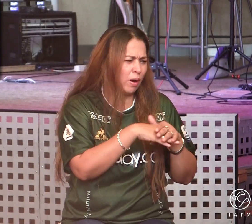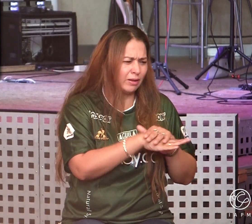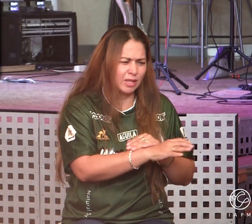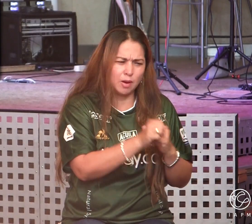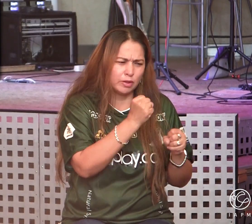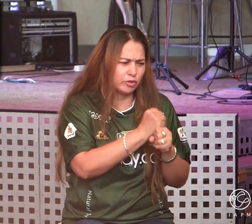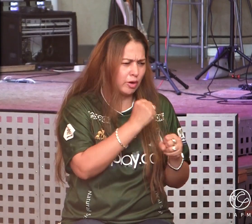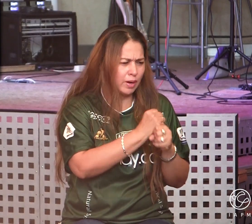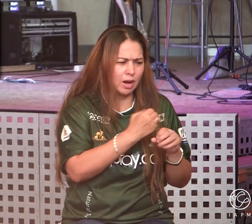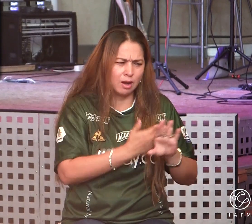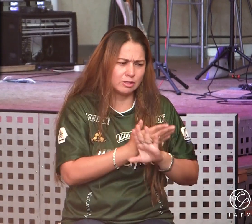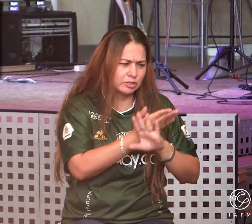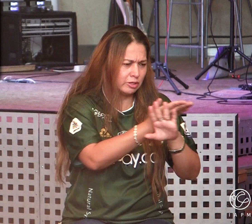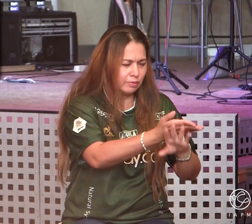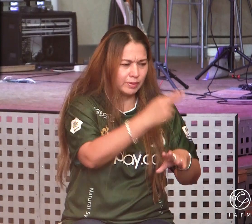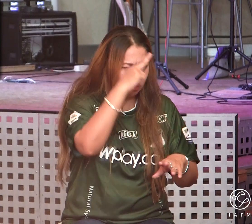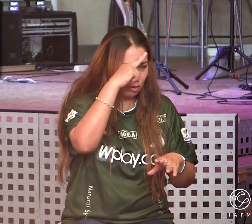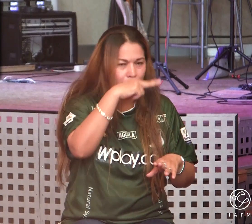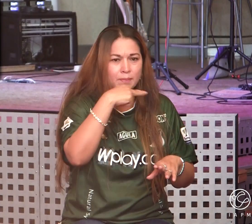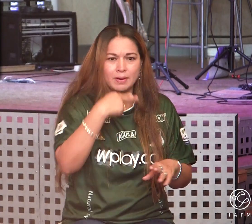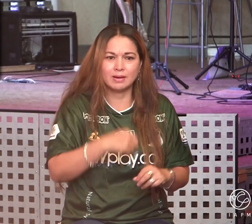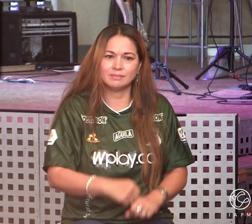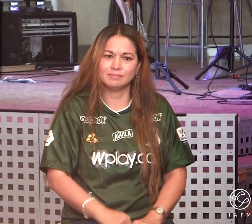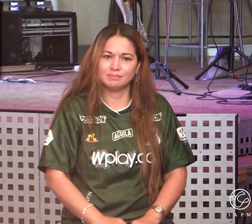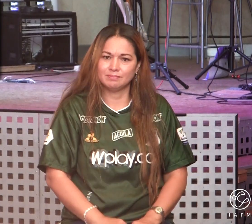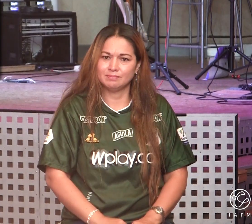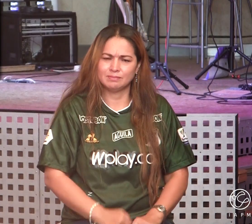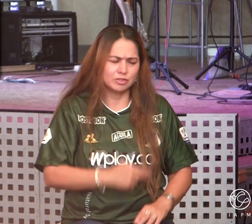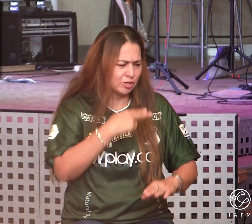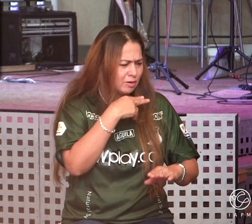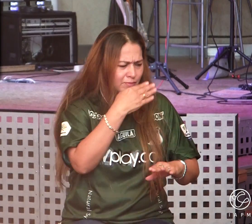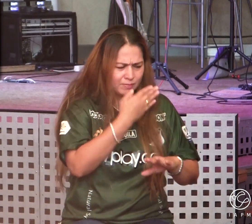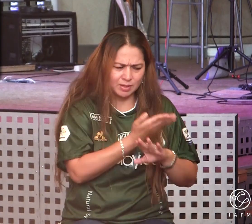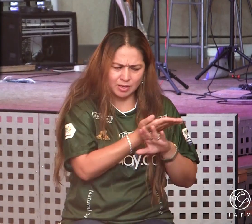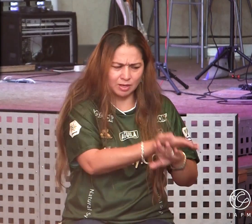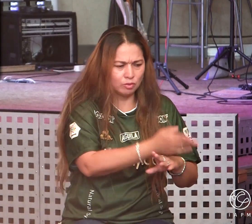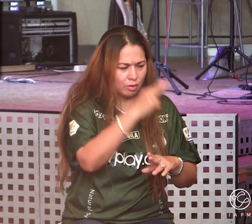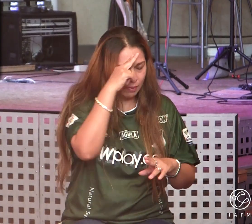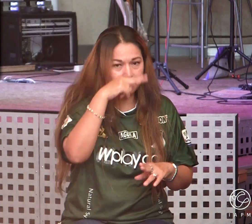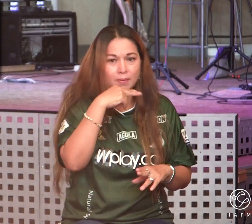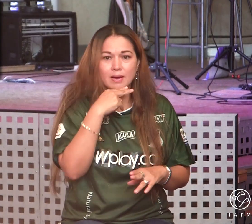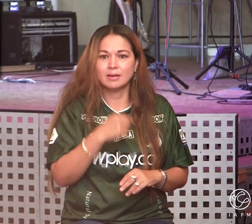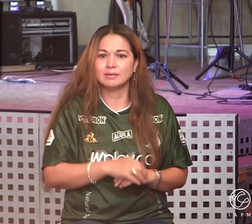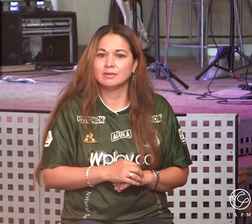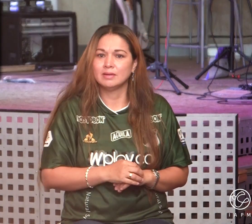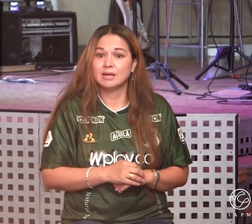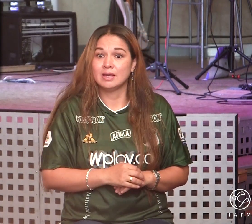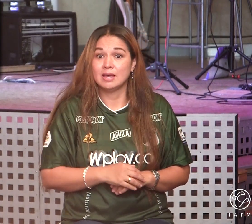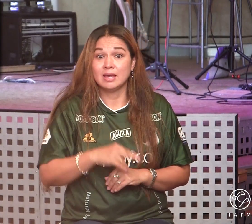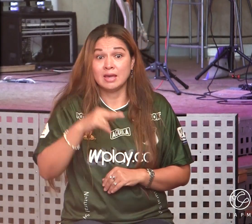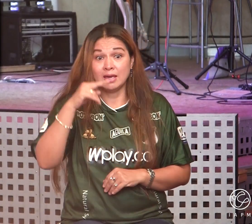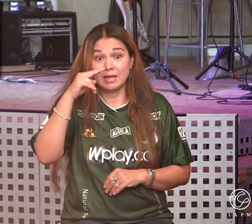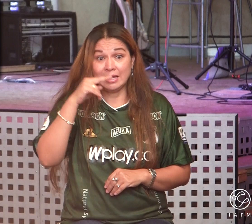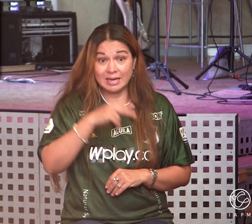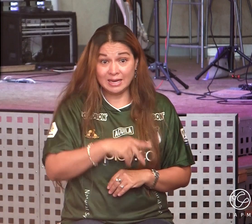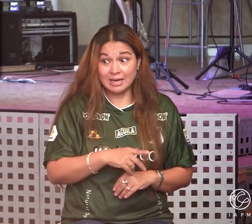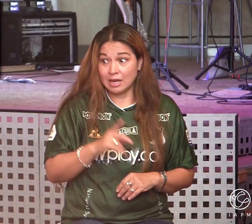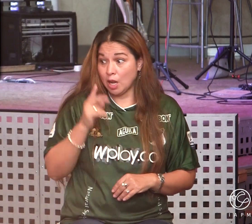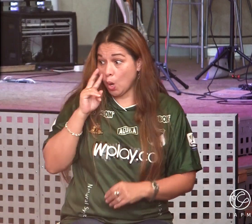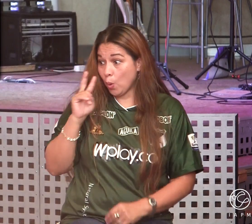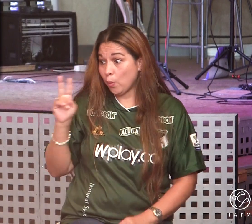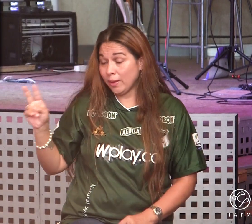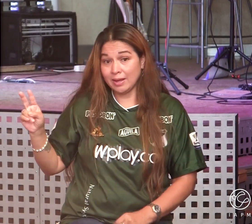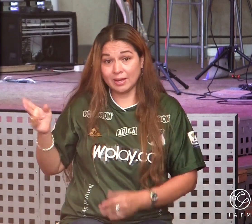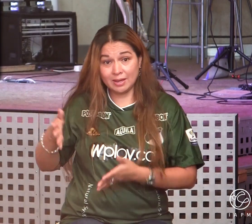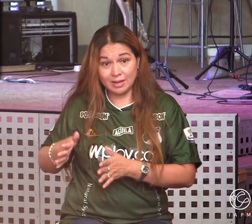te sirvo. Tomen nota de la palabra sirviente. Nunca he desobedecido ninguna de tus órdenes. Tomen